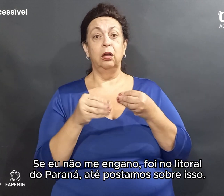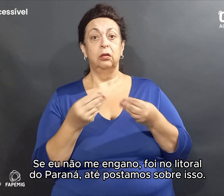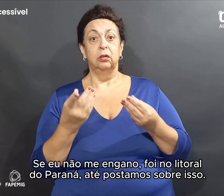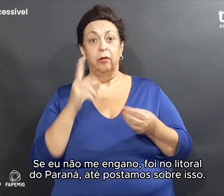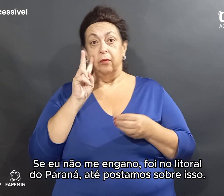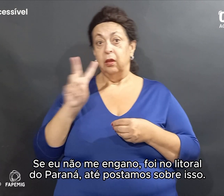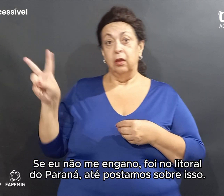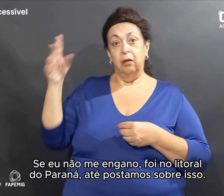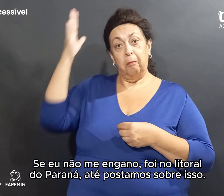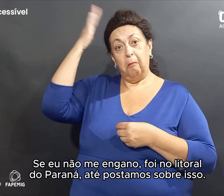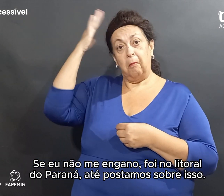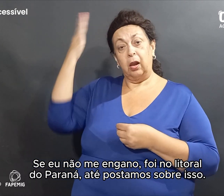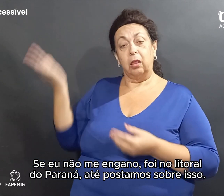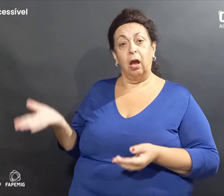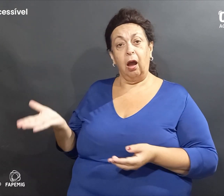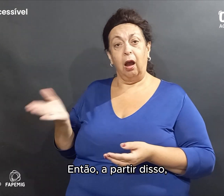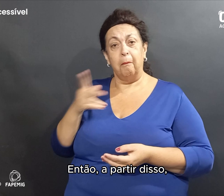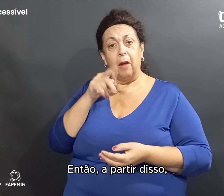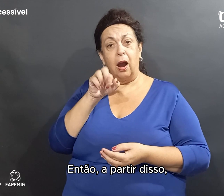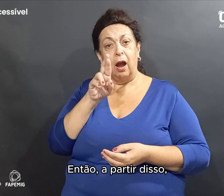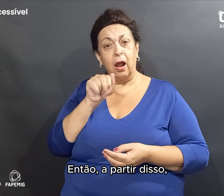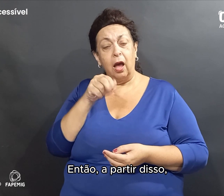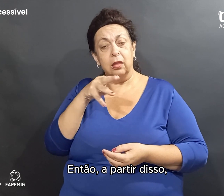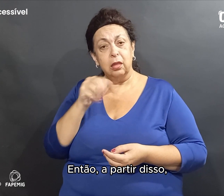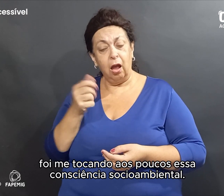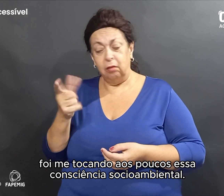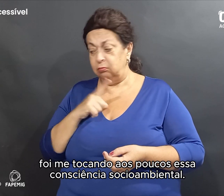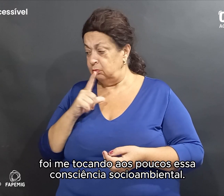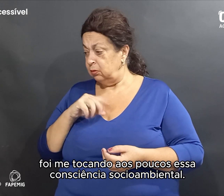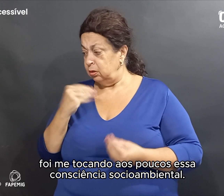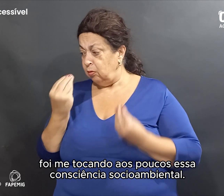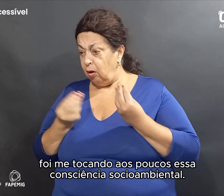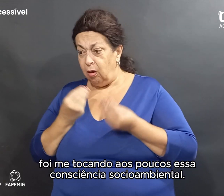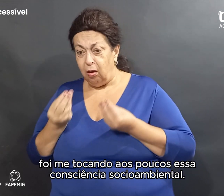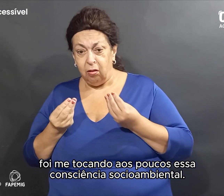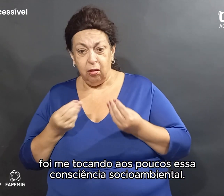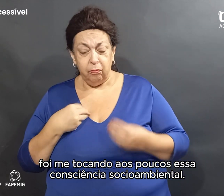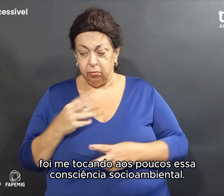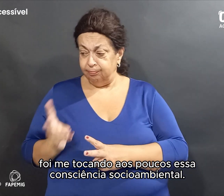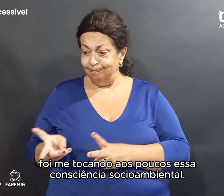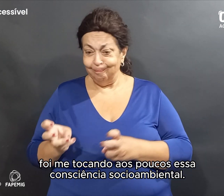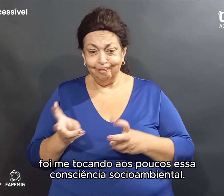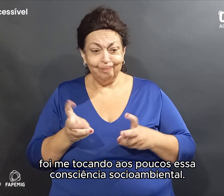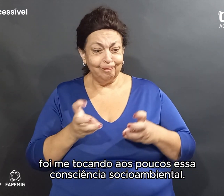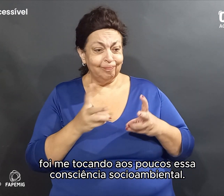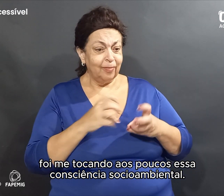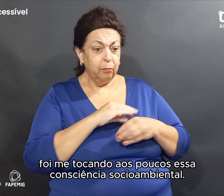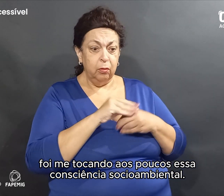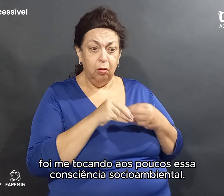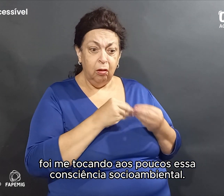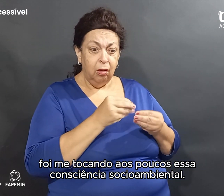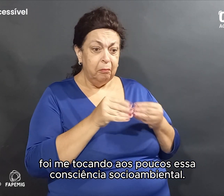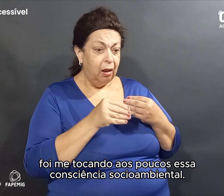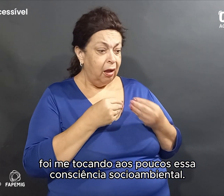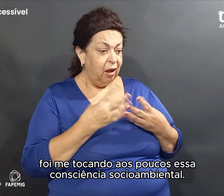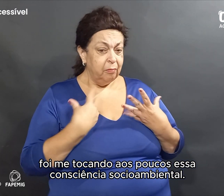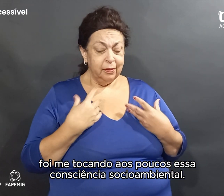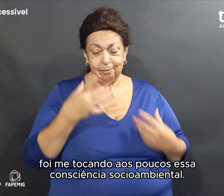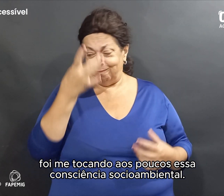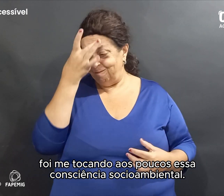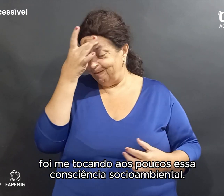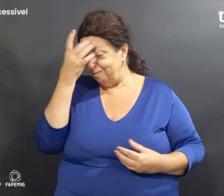Paraná, que até postamos sobre isso. Então, a partir disso, foi me tocando aos poucos essa consciência ambiental,